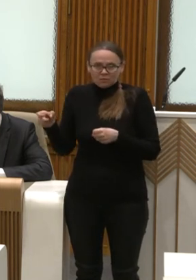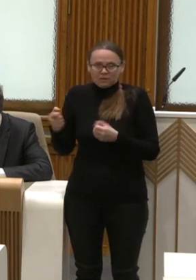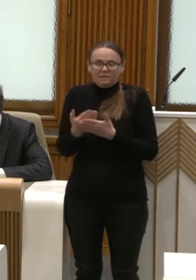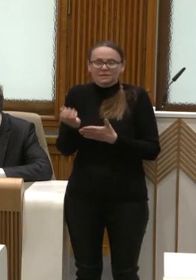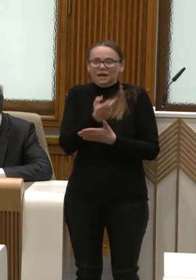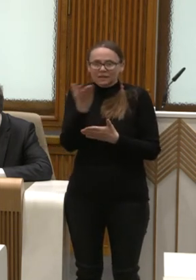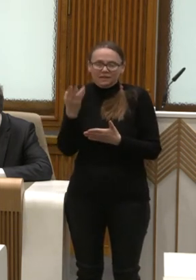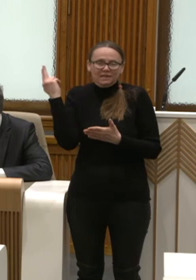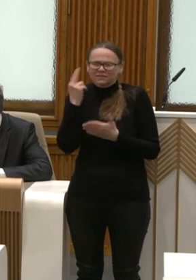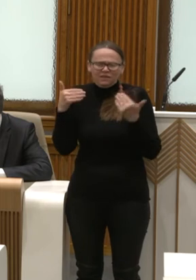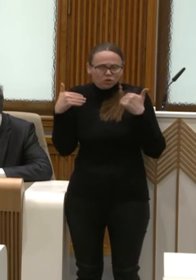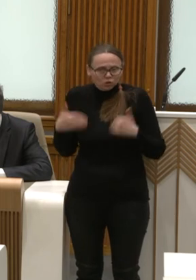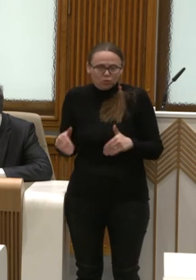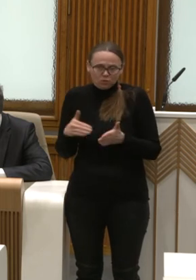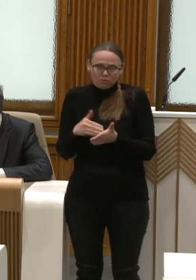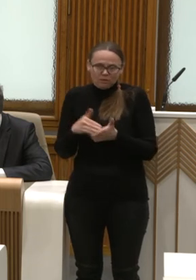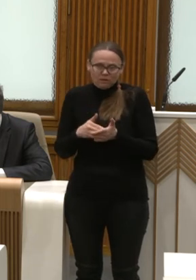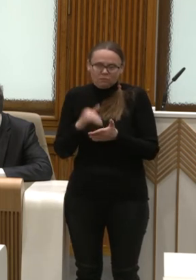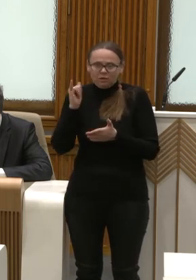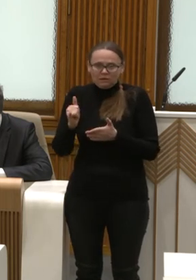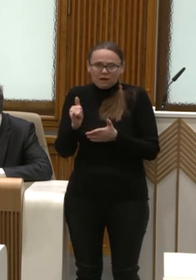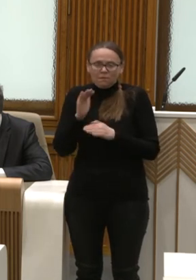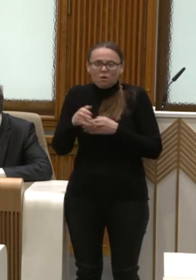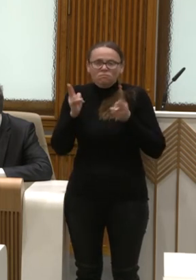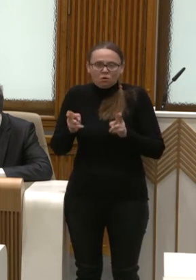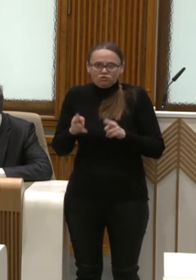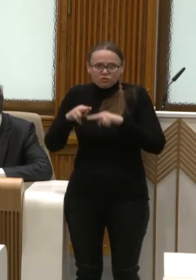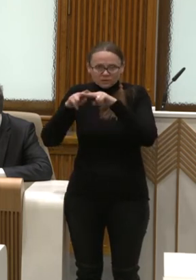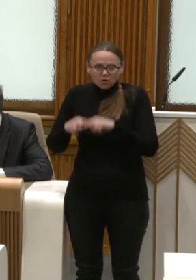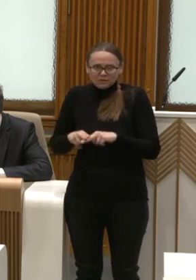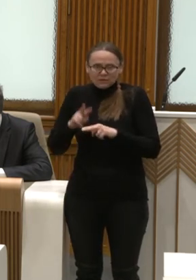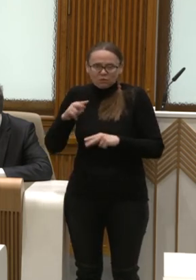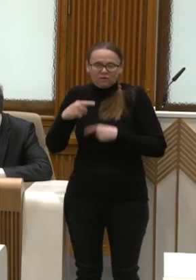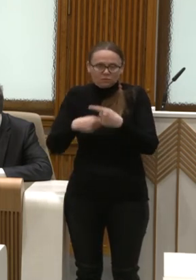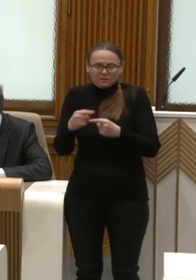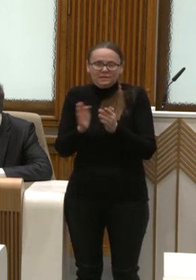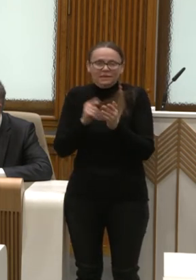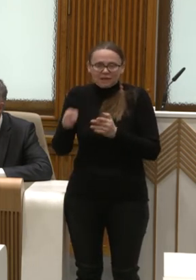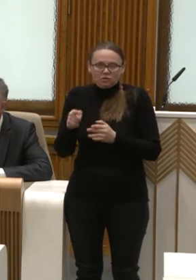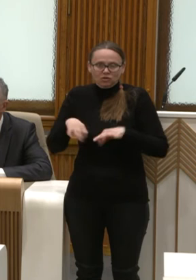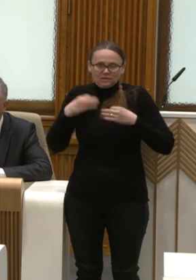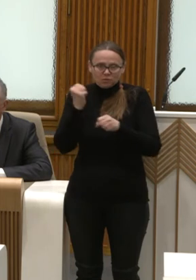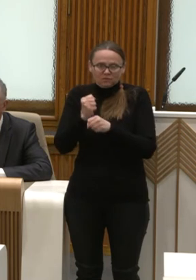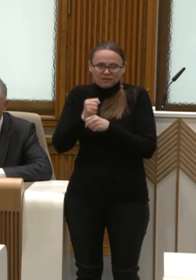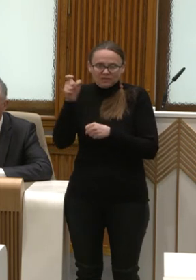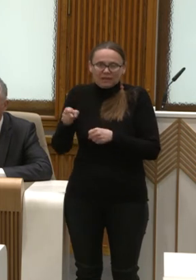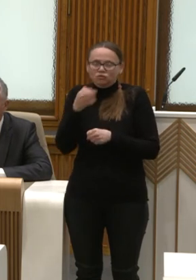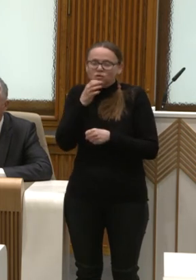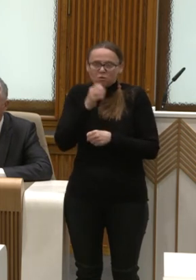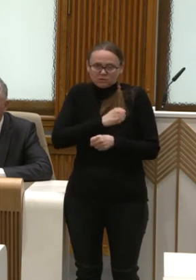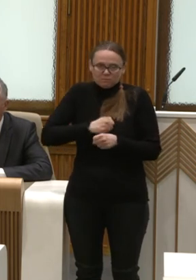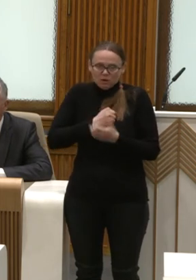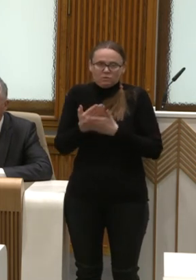za katere je seveda nujno potrebno, da po možnosti ostanejo v procesu. Tak zdravstveni delavc se bo, če bo zbolel za